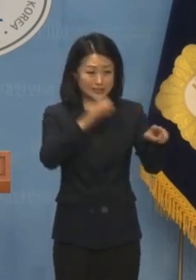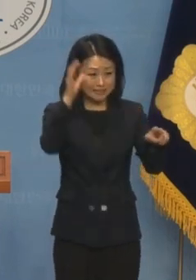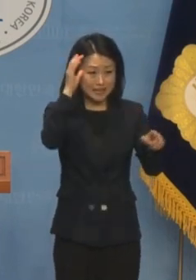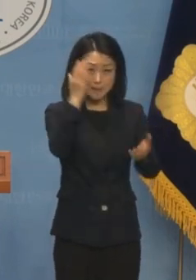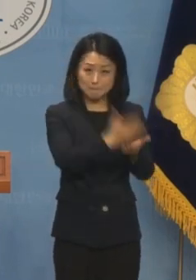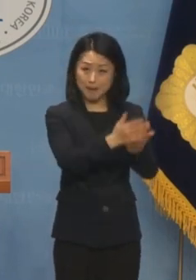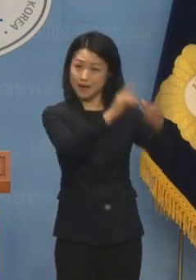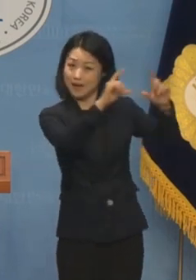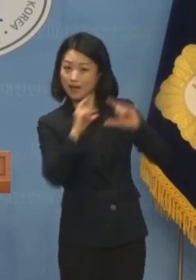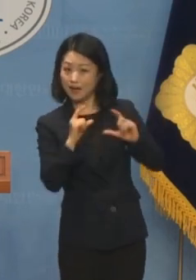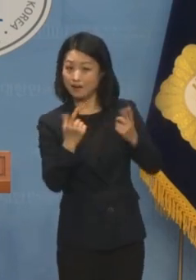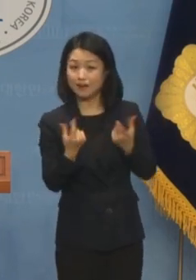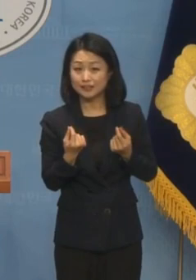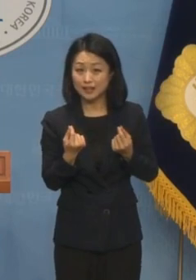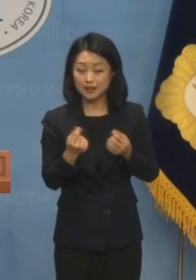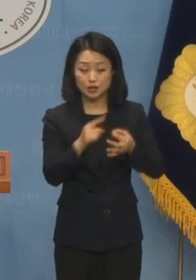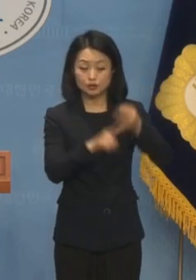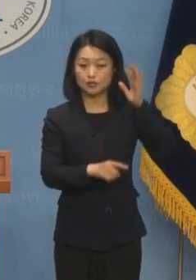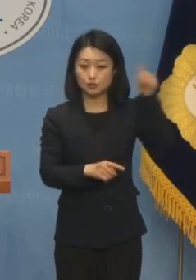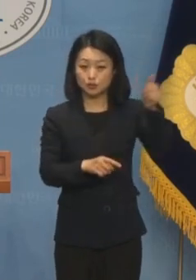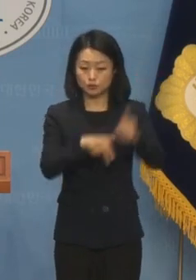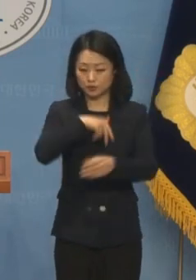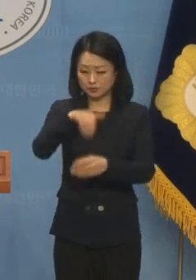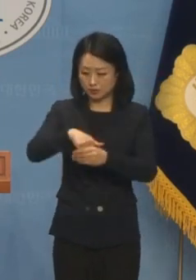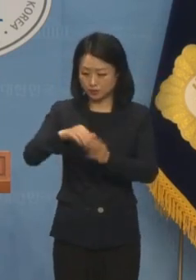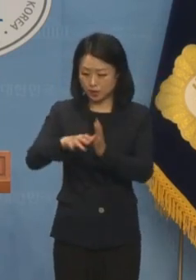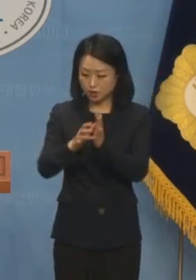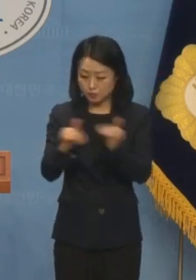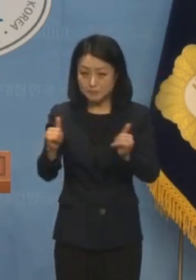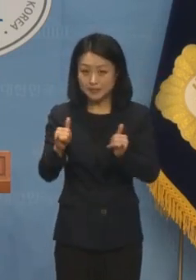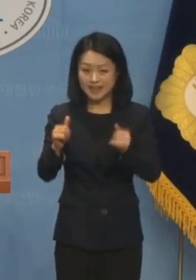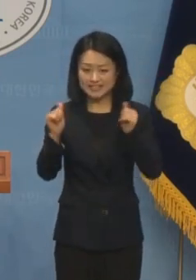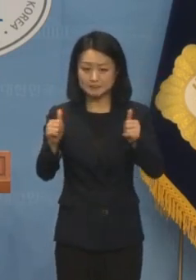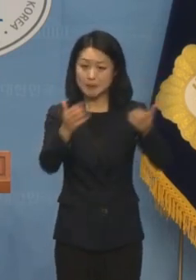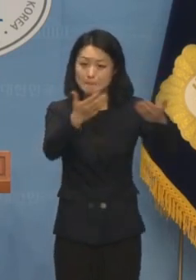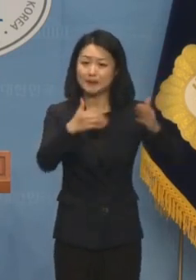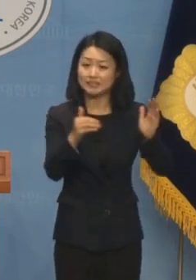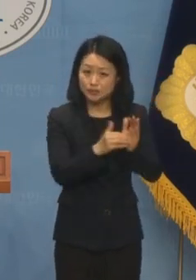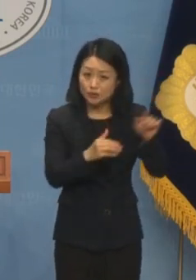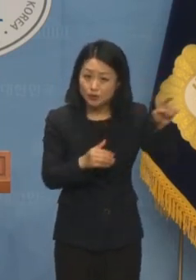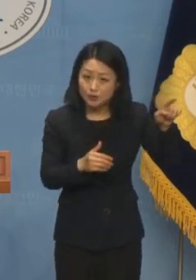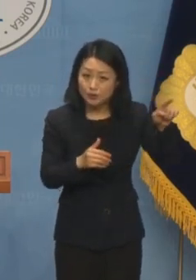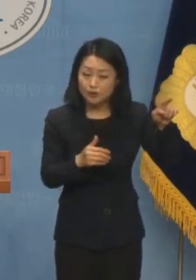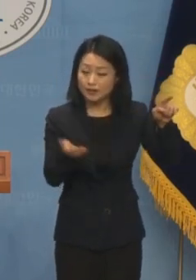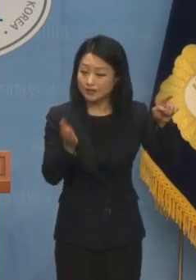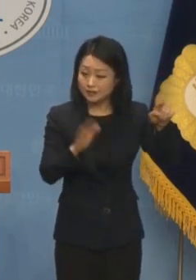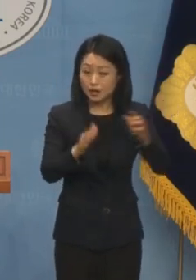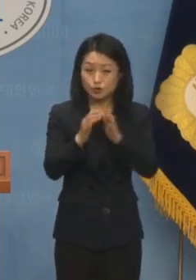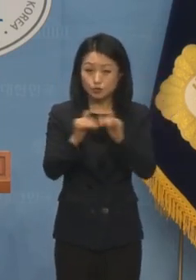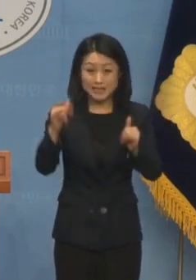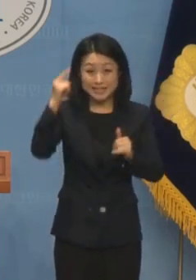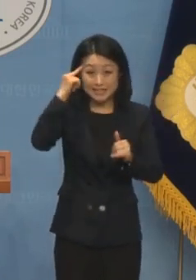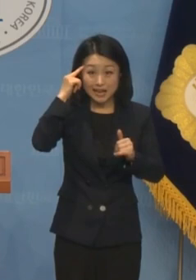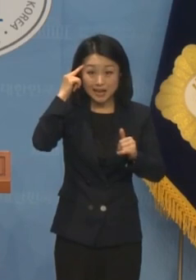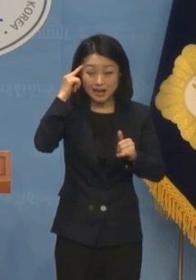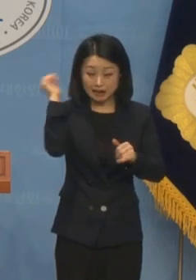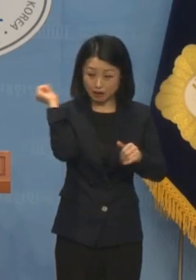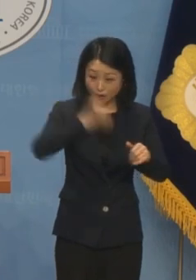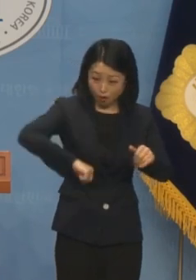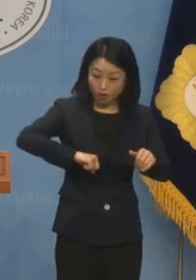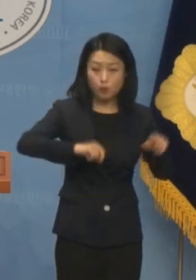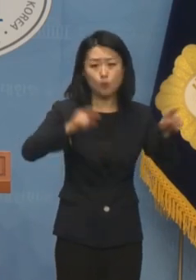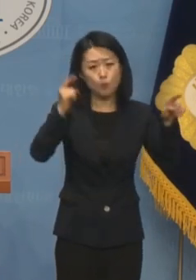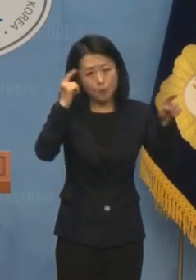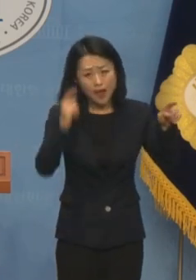엄포입니까? 윤석열 대통령은 총선에서 국민의 준엄한 심판을 받고도 기어코 국민의 뜻을 거역할